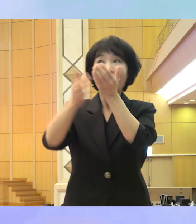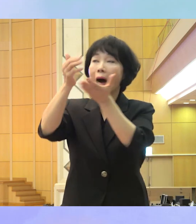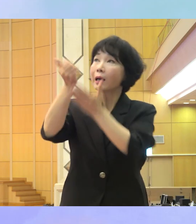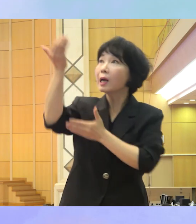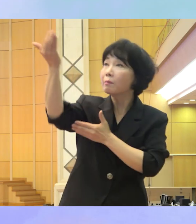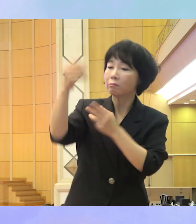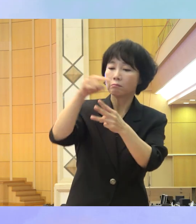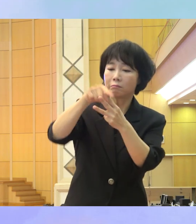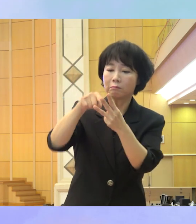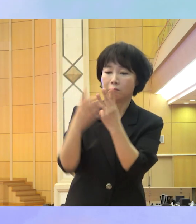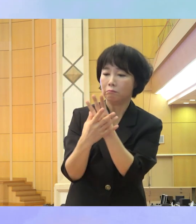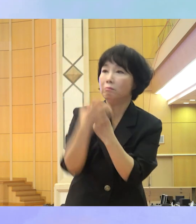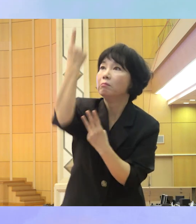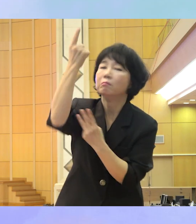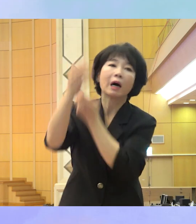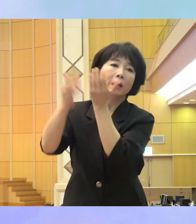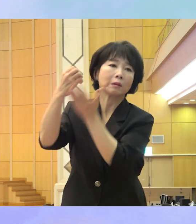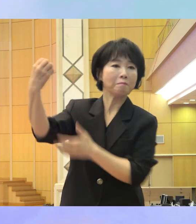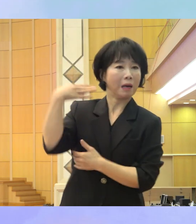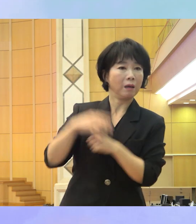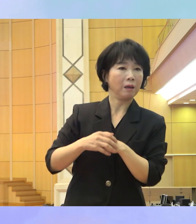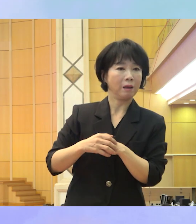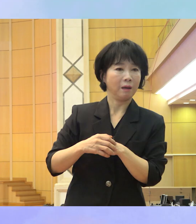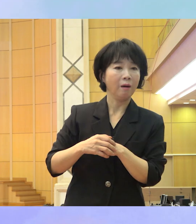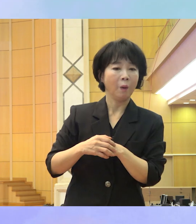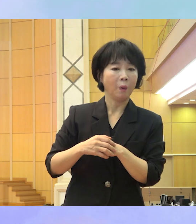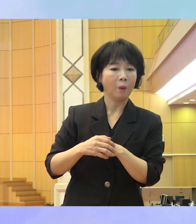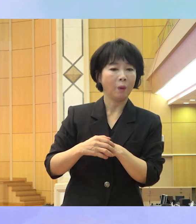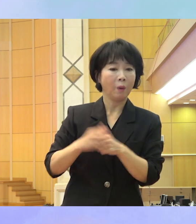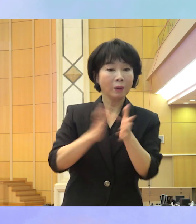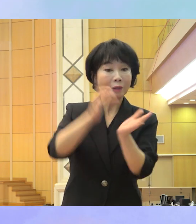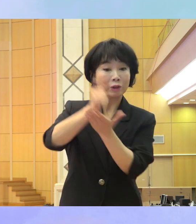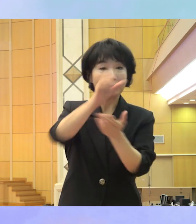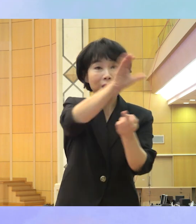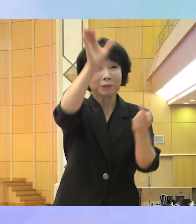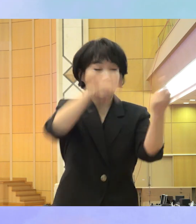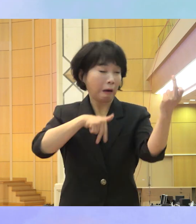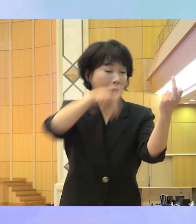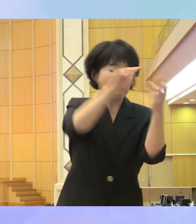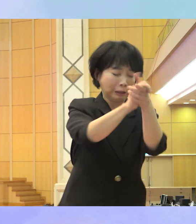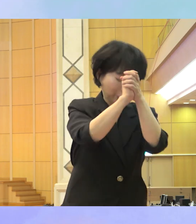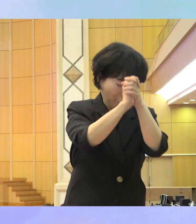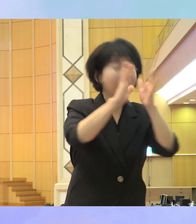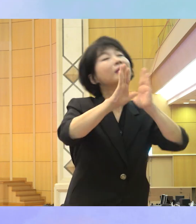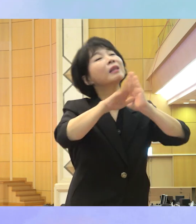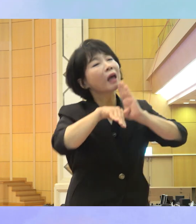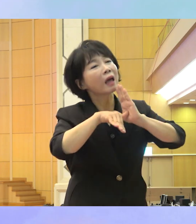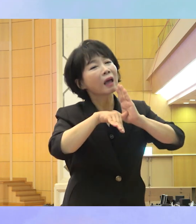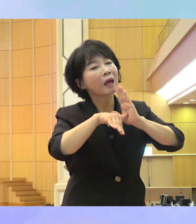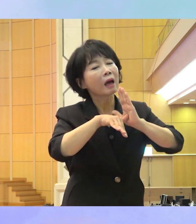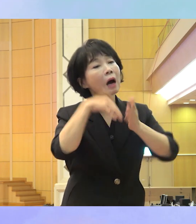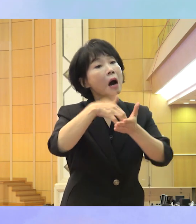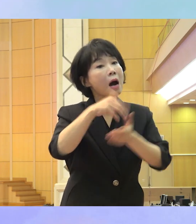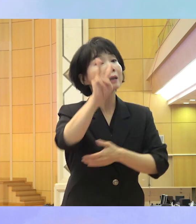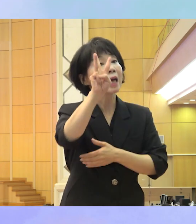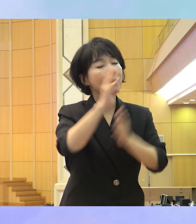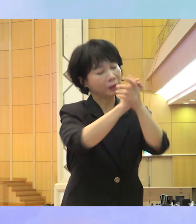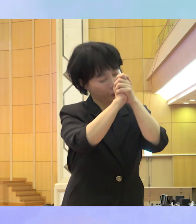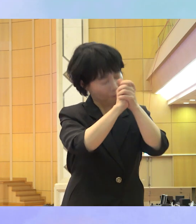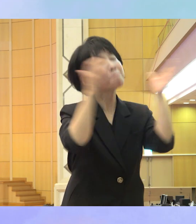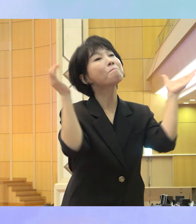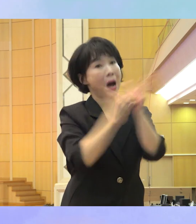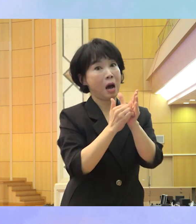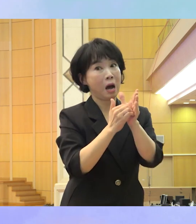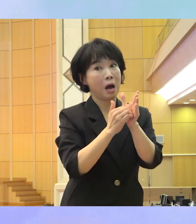가리켜서 삼위일체 하나님으로, 예수님이 겟세마네 동산에서 기도할 때도 세 번 기도했다는 말이